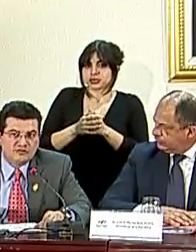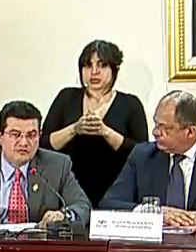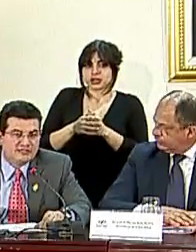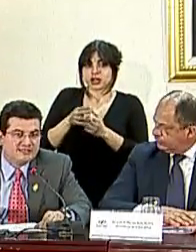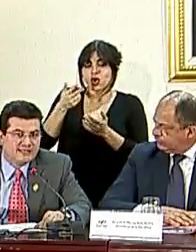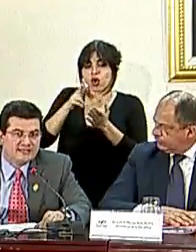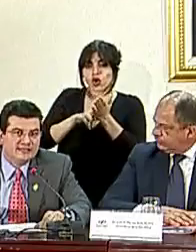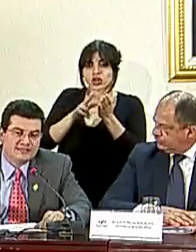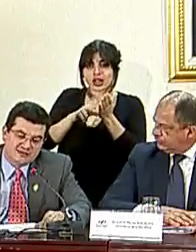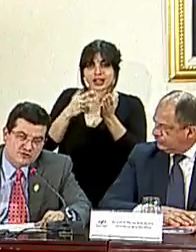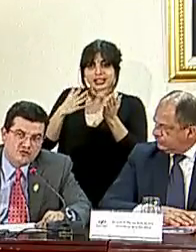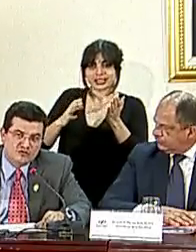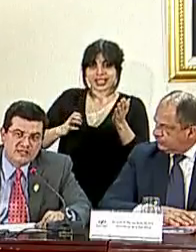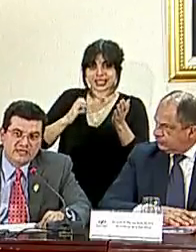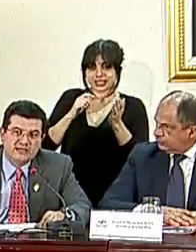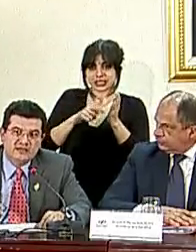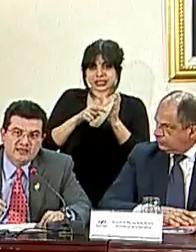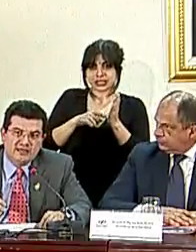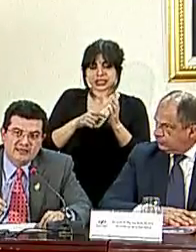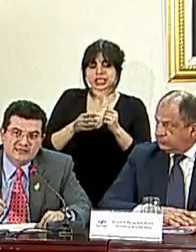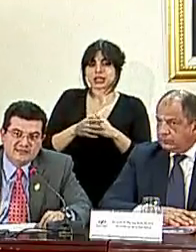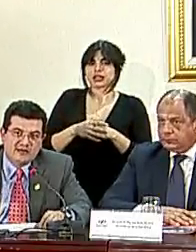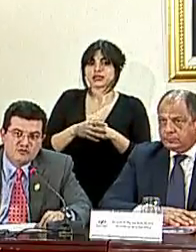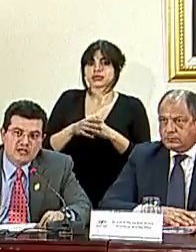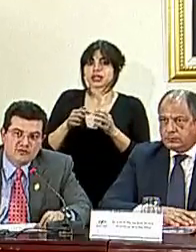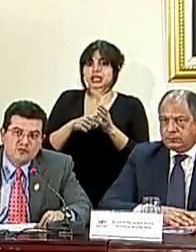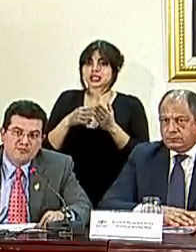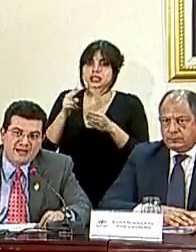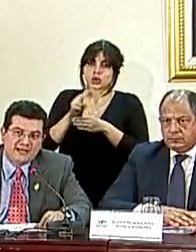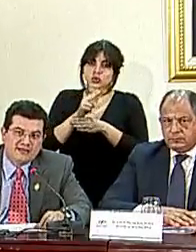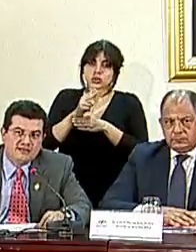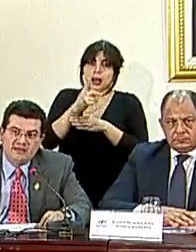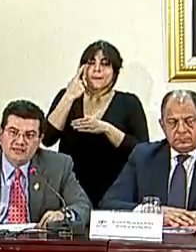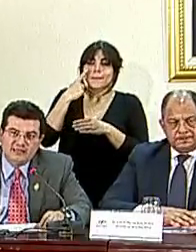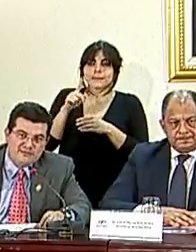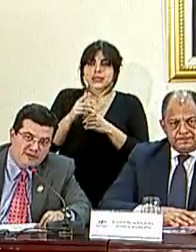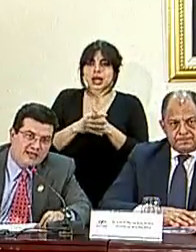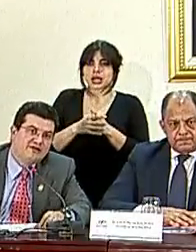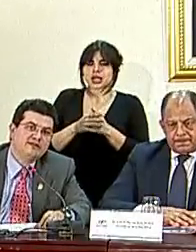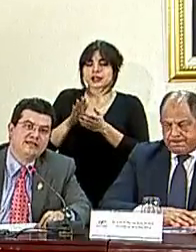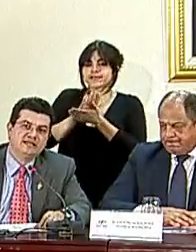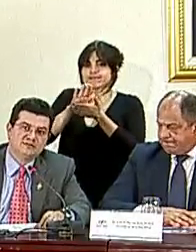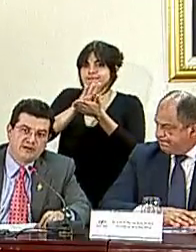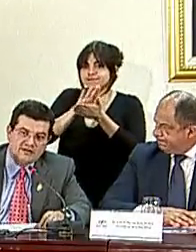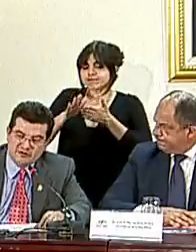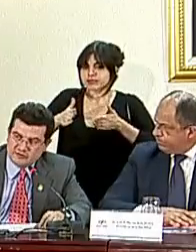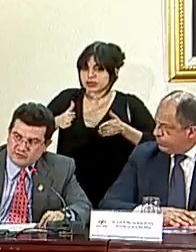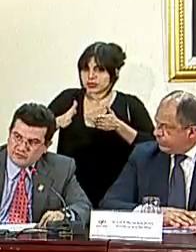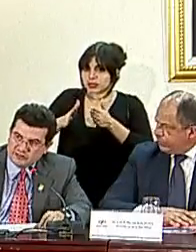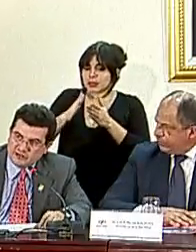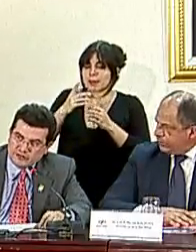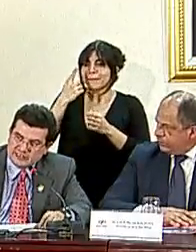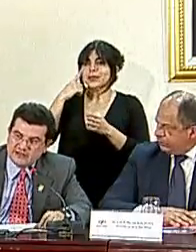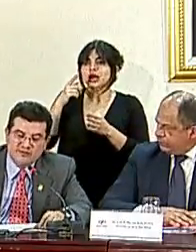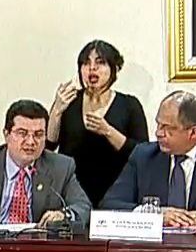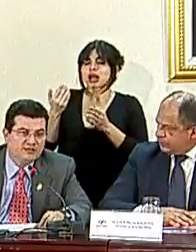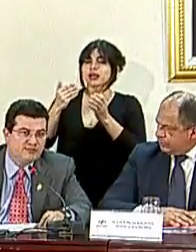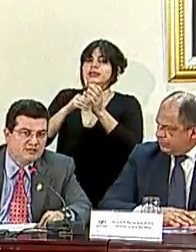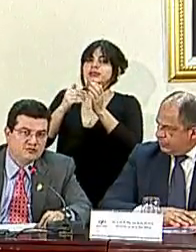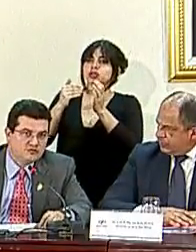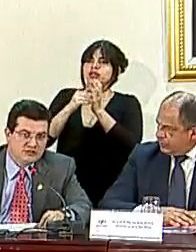los contratos existentes, que son los que se están usando para limpiar carreteras, para